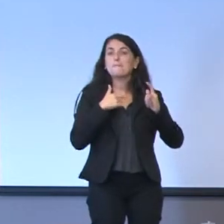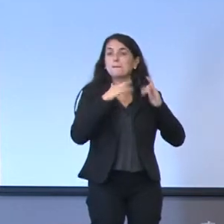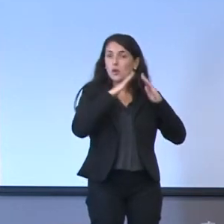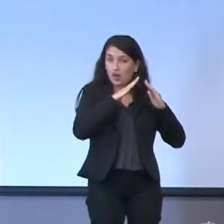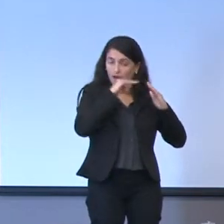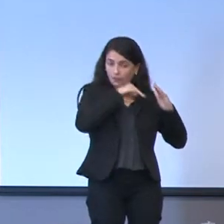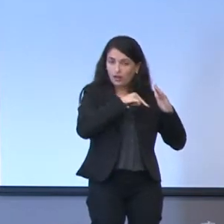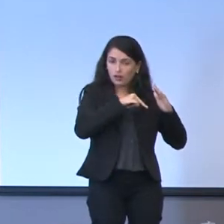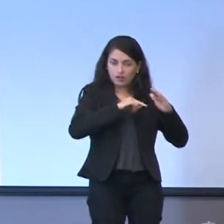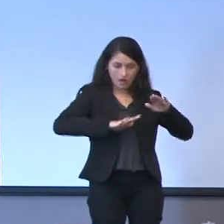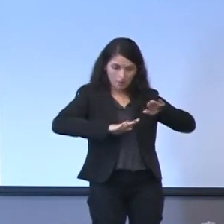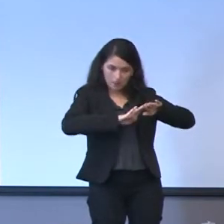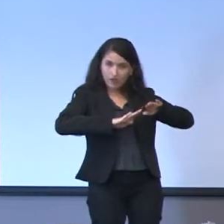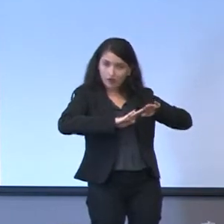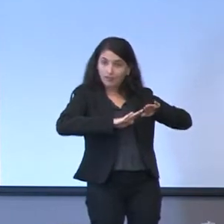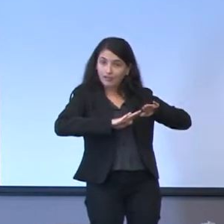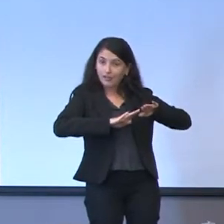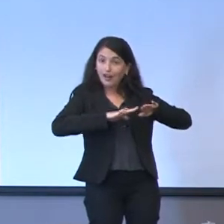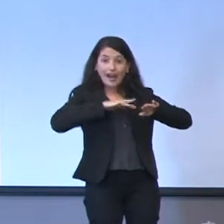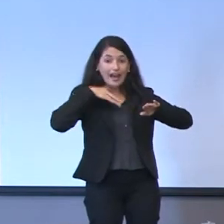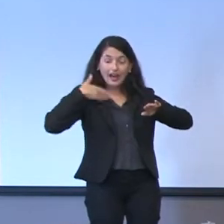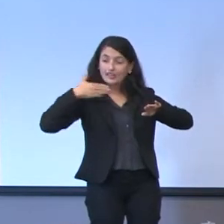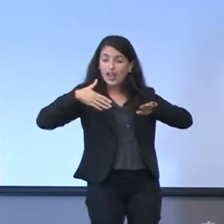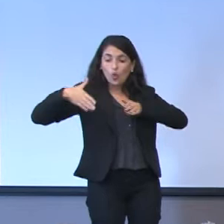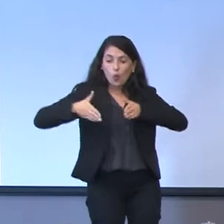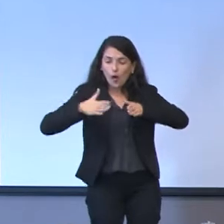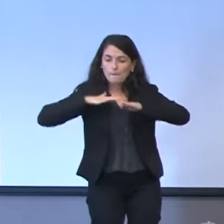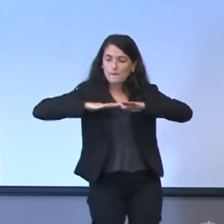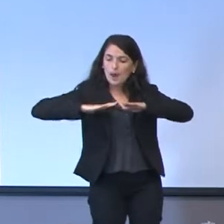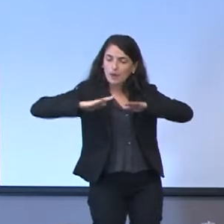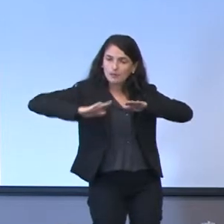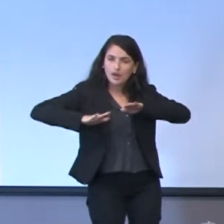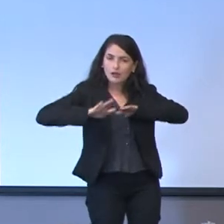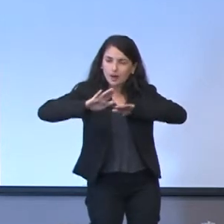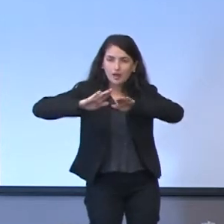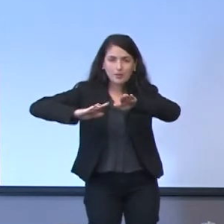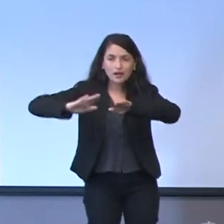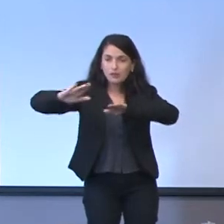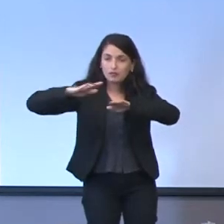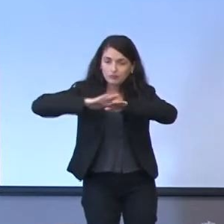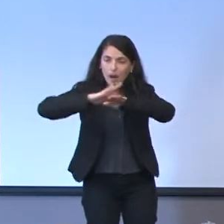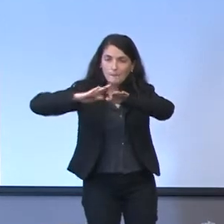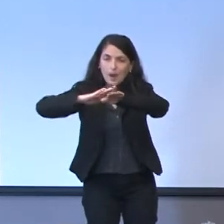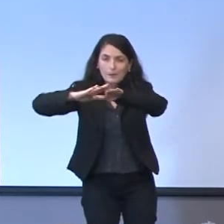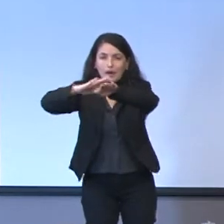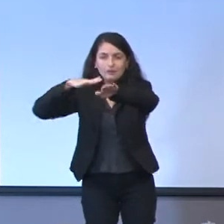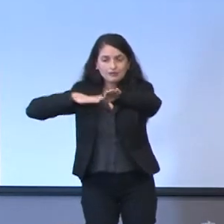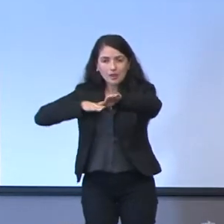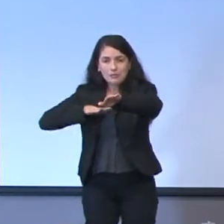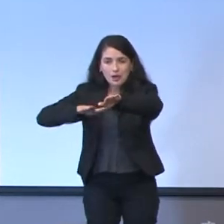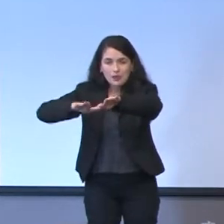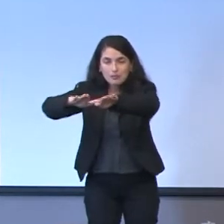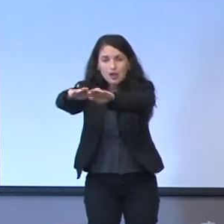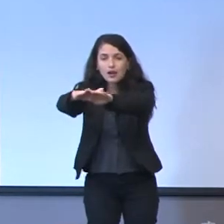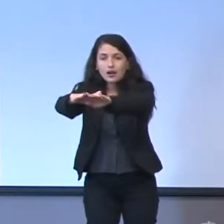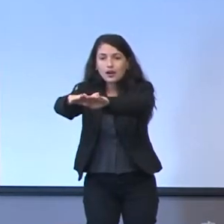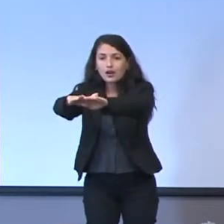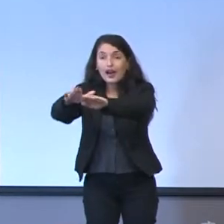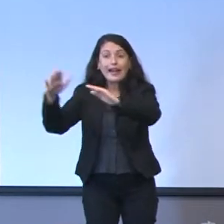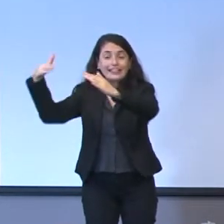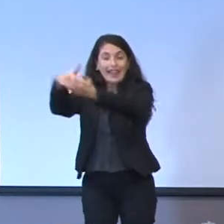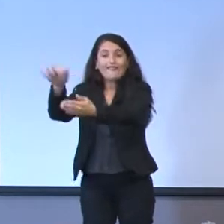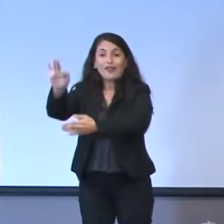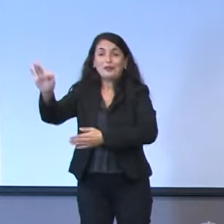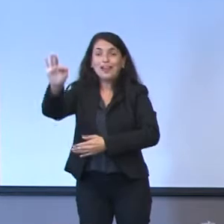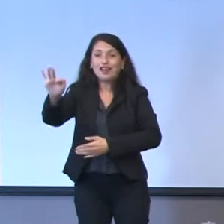universidade. Porém, eu estudava à noite e eu tinha que atravessar uma reserva ecológica. Eu não sei por